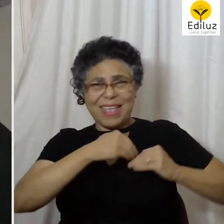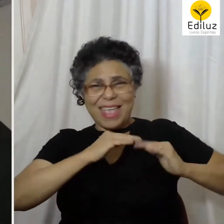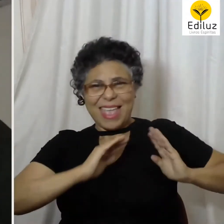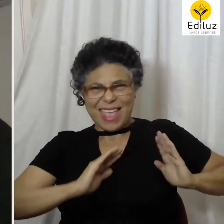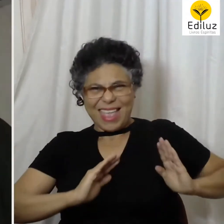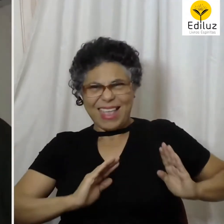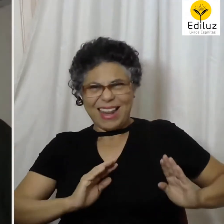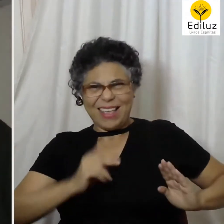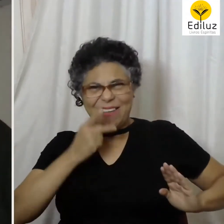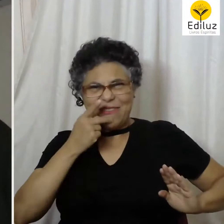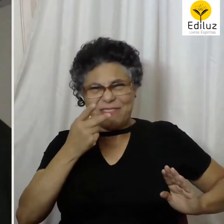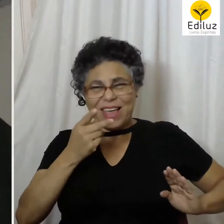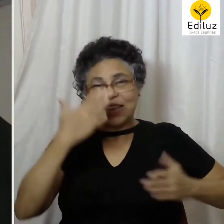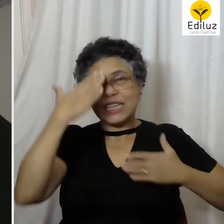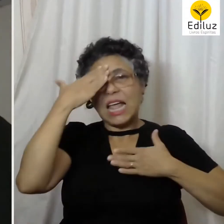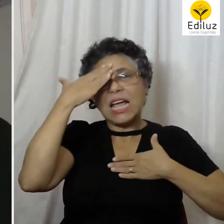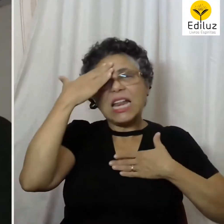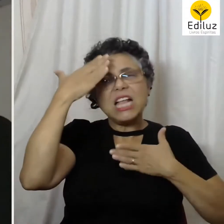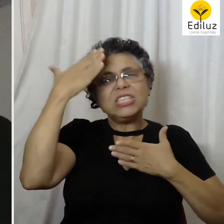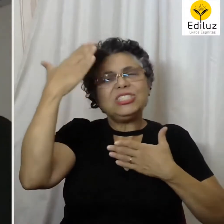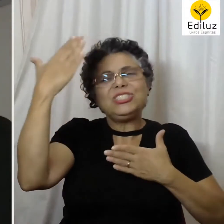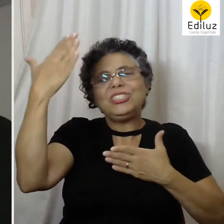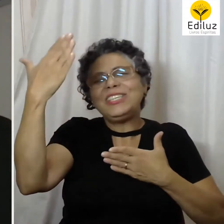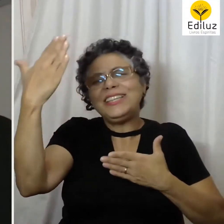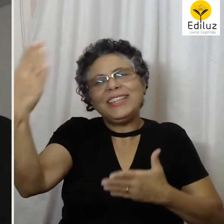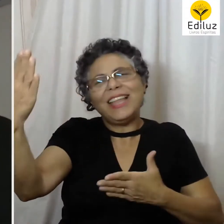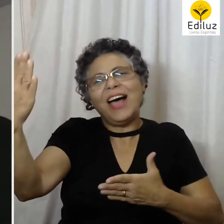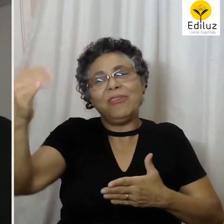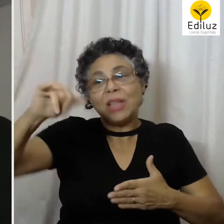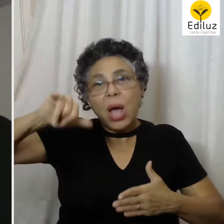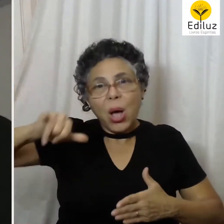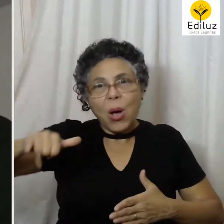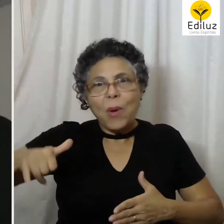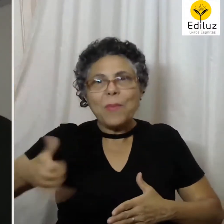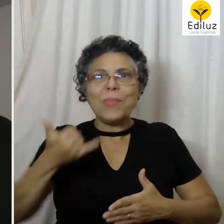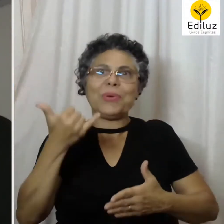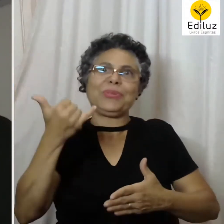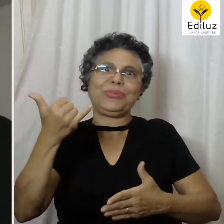a gratidão do filho aos seus pais,